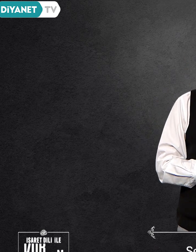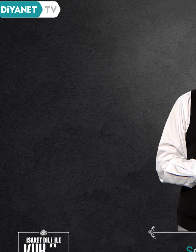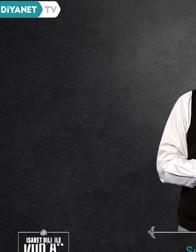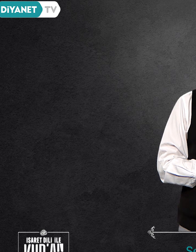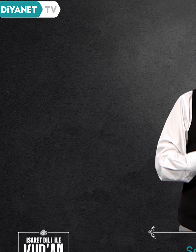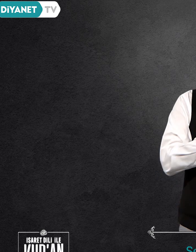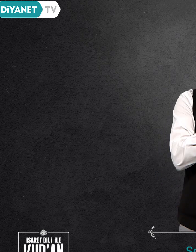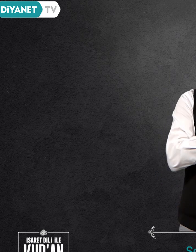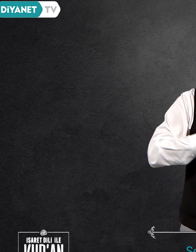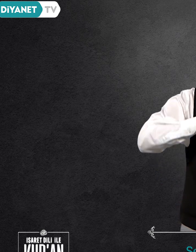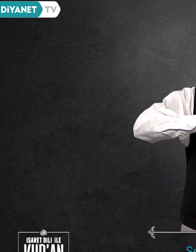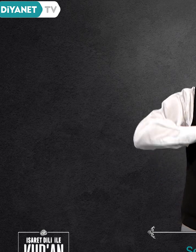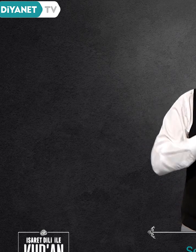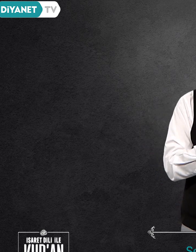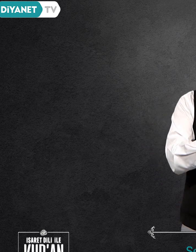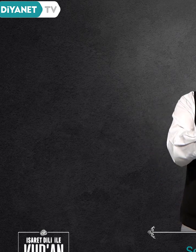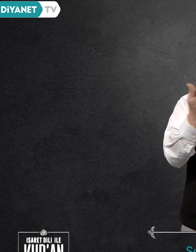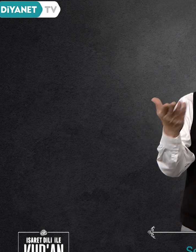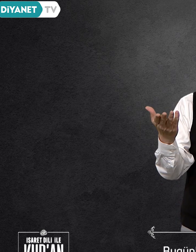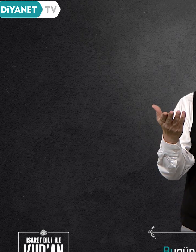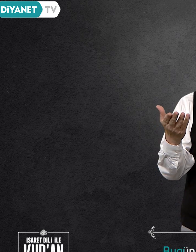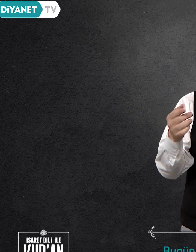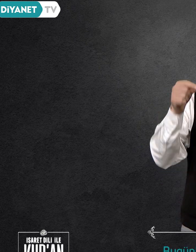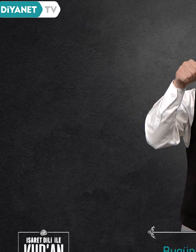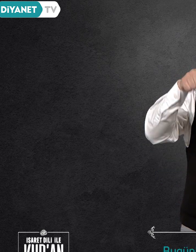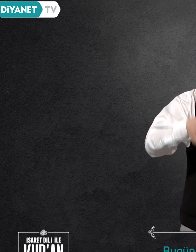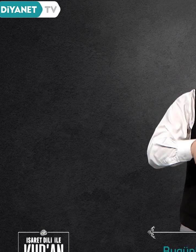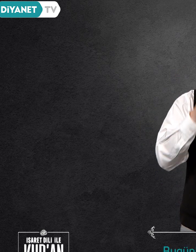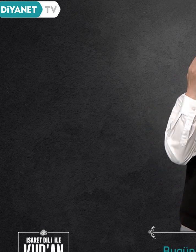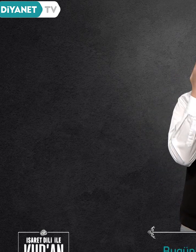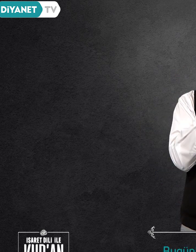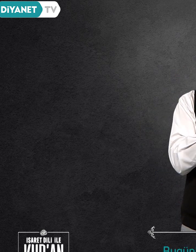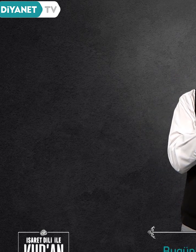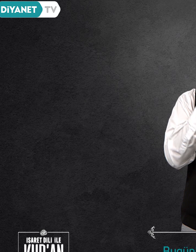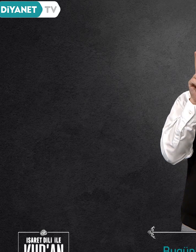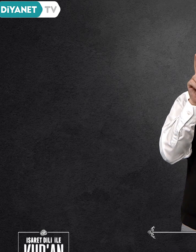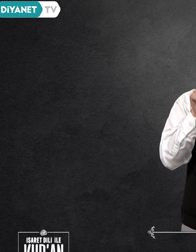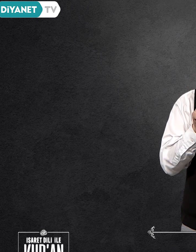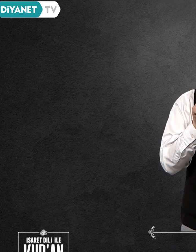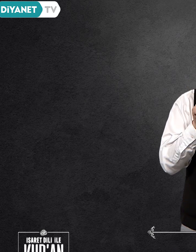sevgili arkadaşlar bugünkü dersimizin konusu yuce